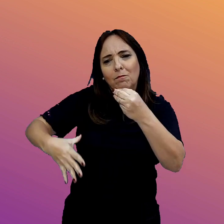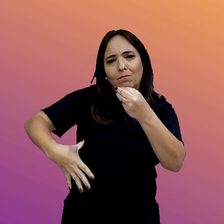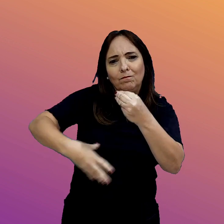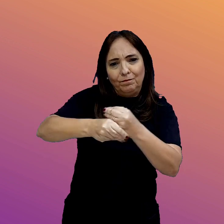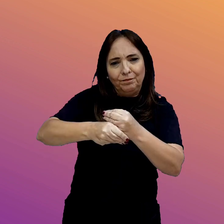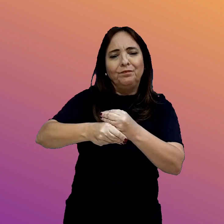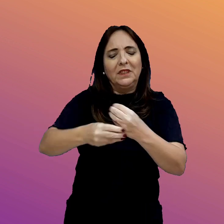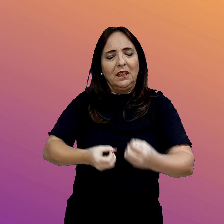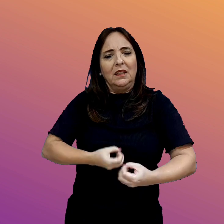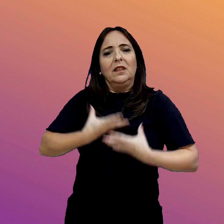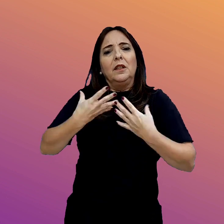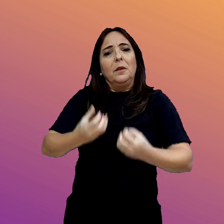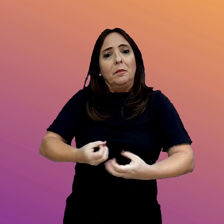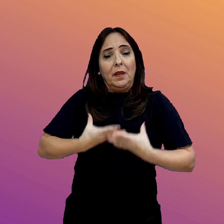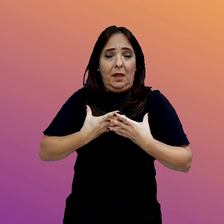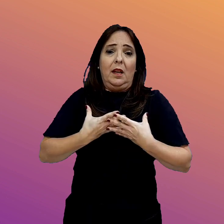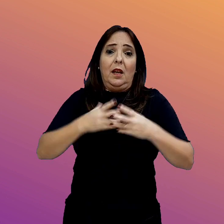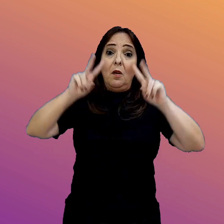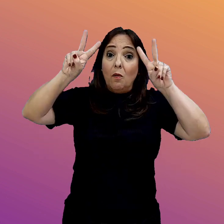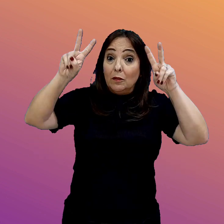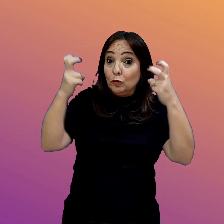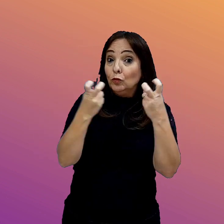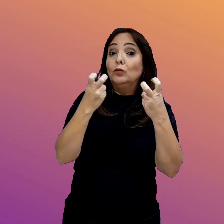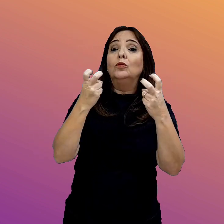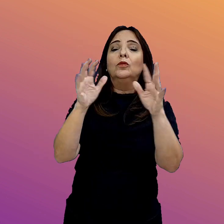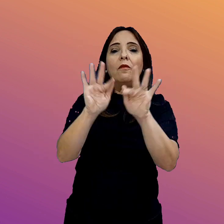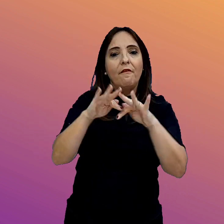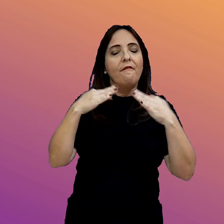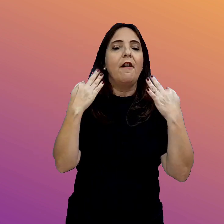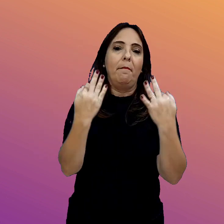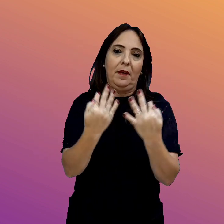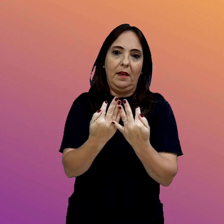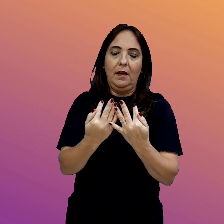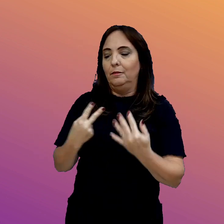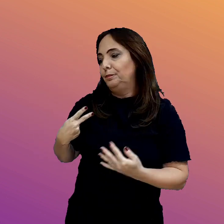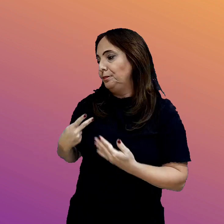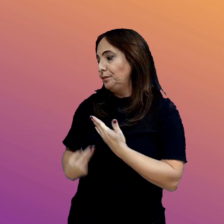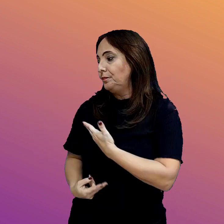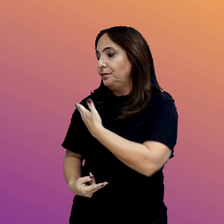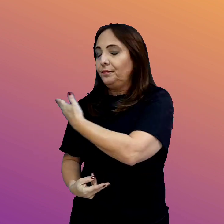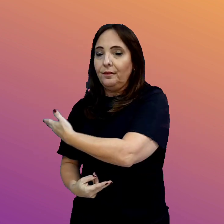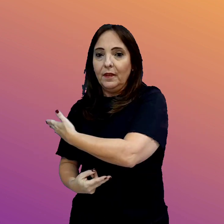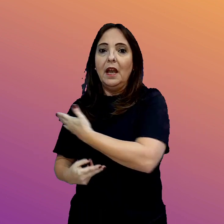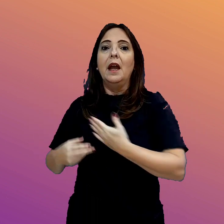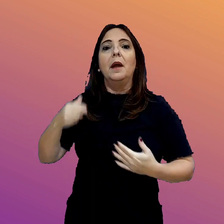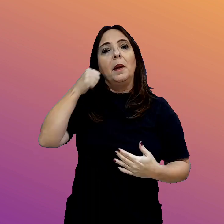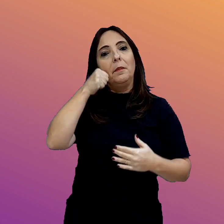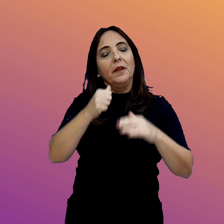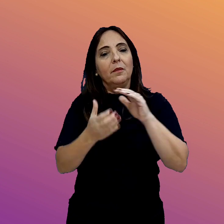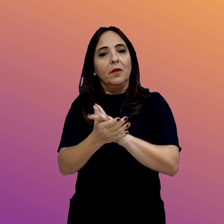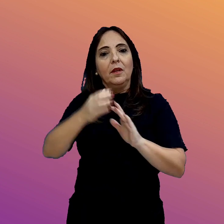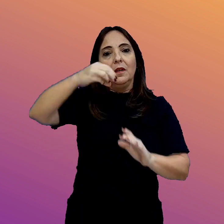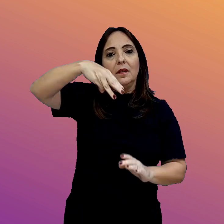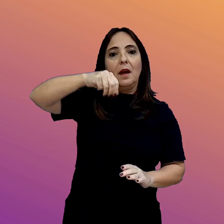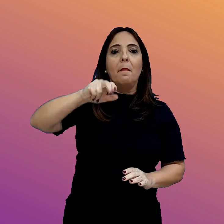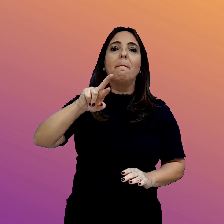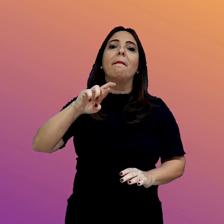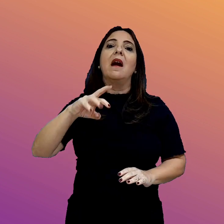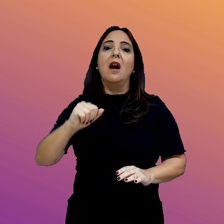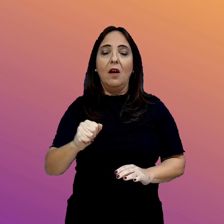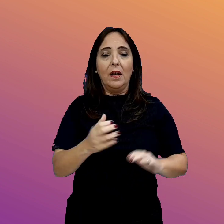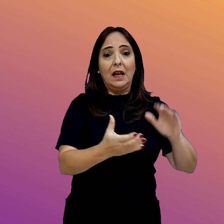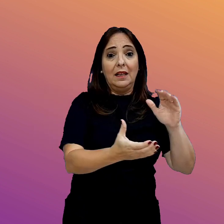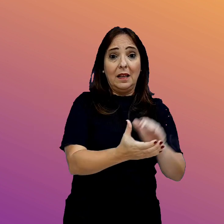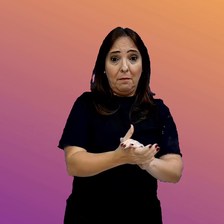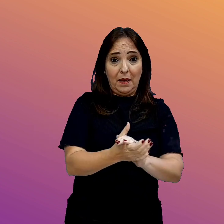assunto família, é o tema da nossa conversa de hoje. Estou aqui ao meu lado da minha esposa, Maura. Nós somos casados há